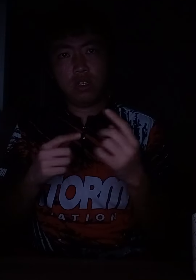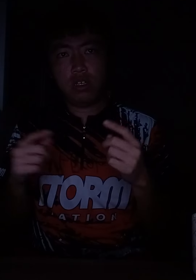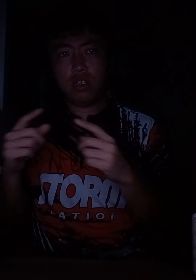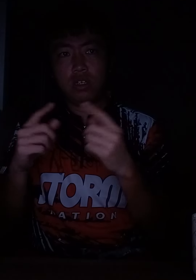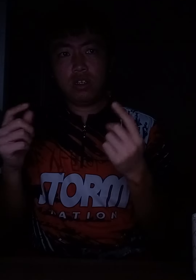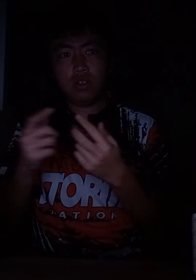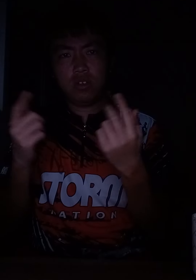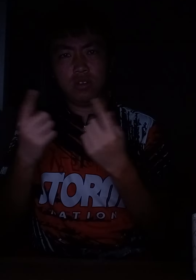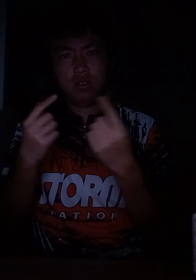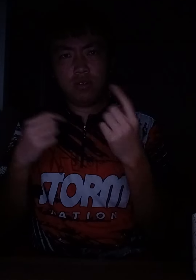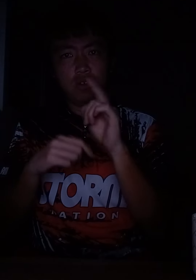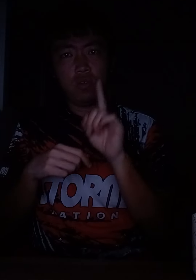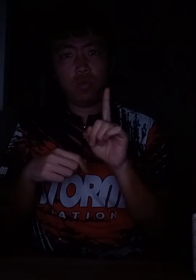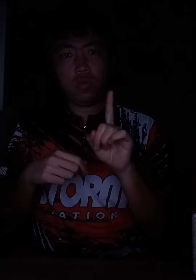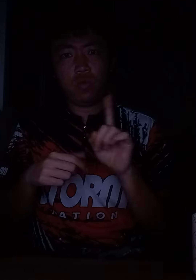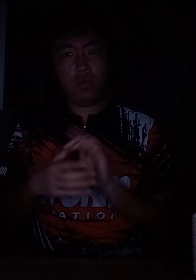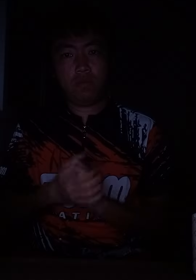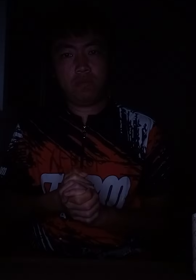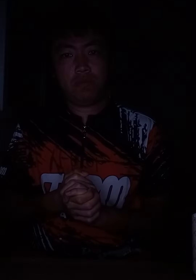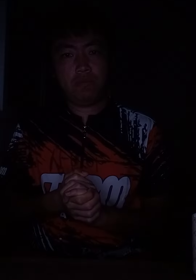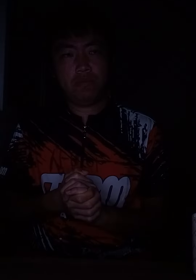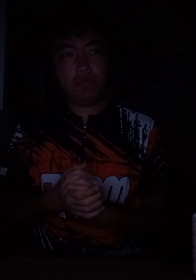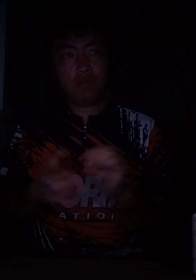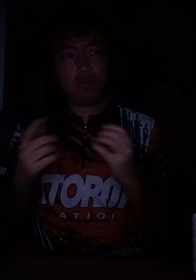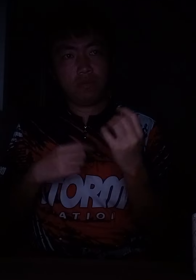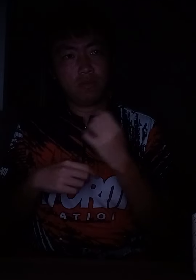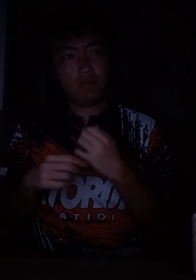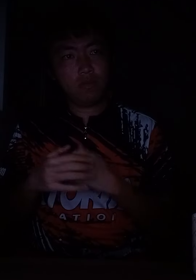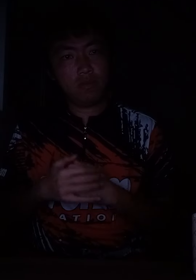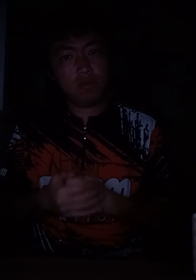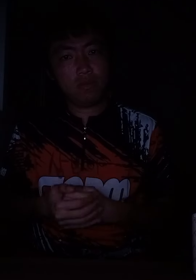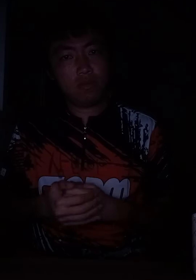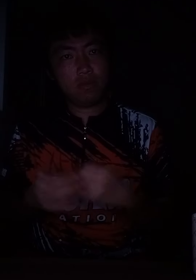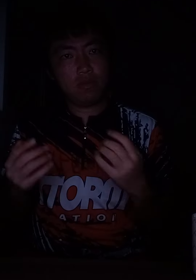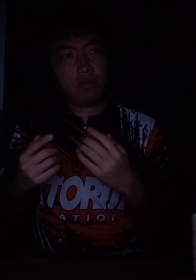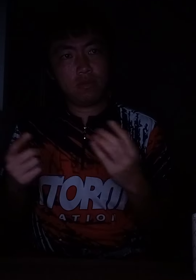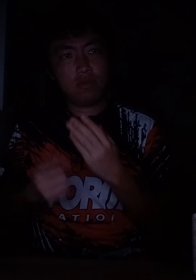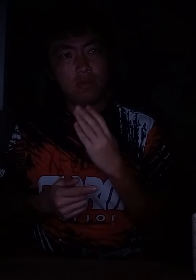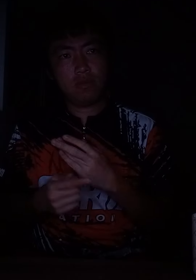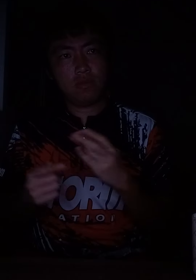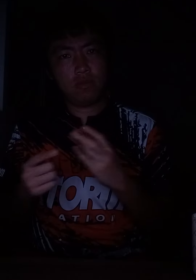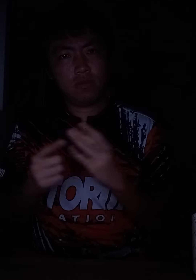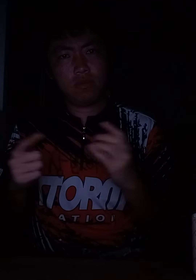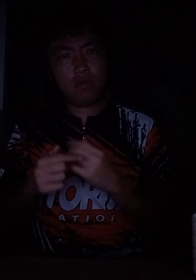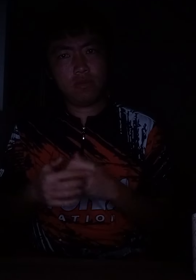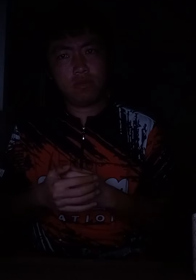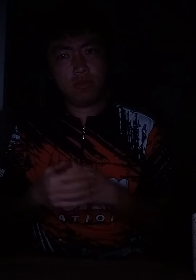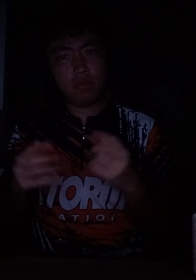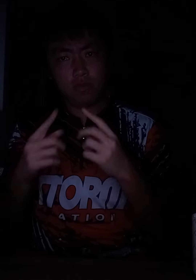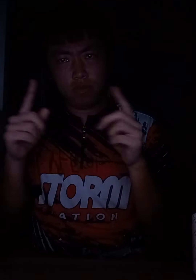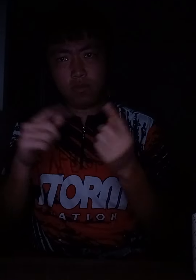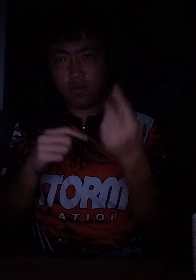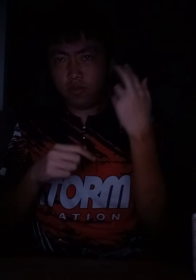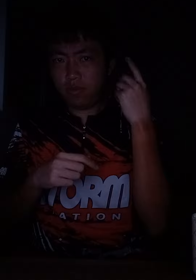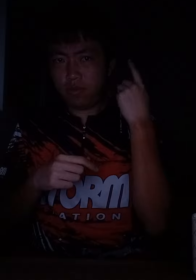겪은 경험이 좀 있습니까? 저하고 저희 회사는 아직 그런 경험 겪은 사람은 없고 방송으로만 들은 적은 많아요.